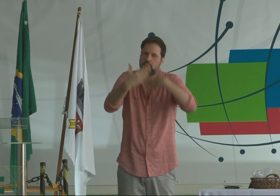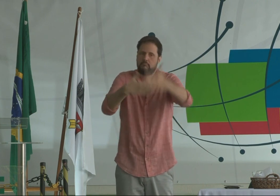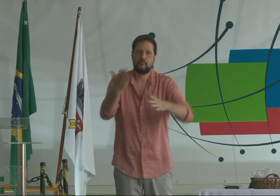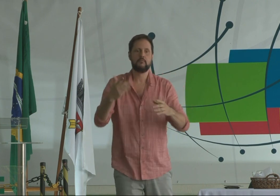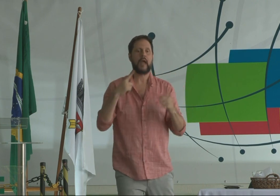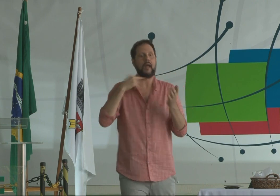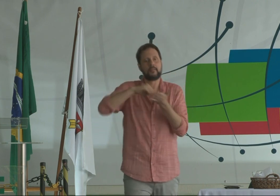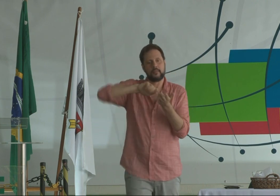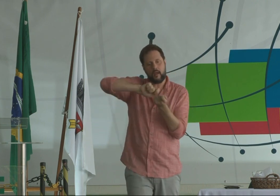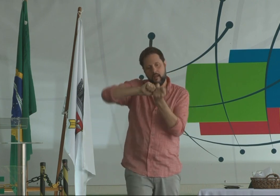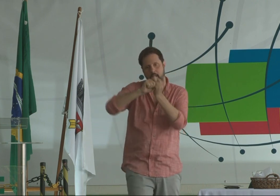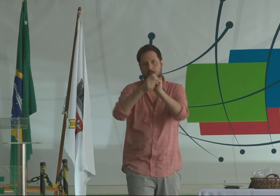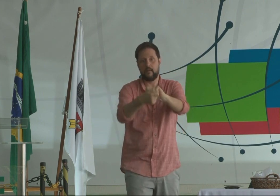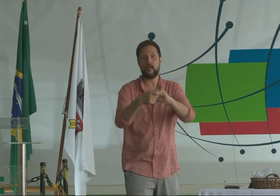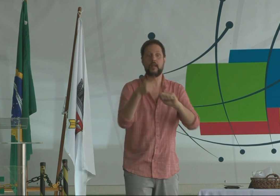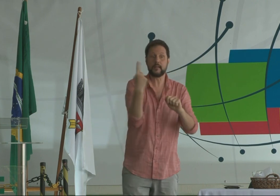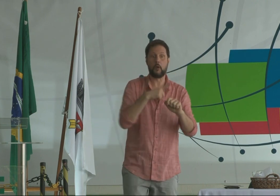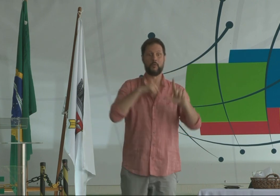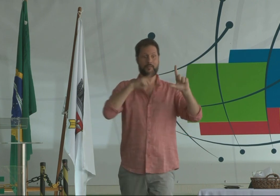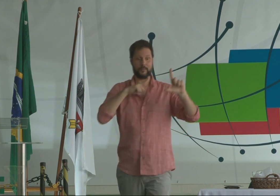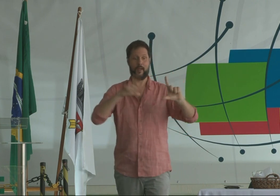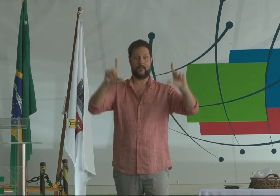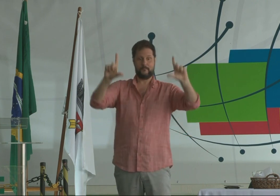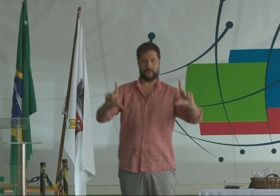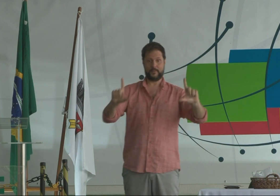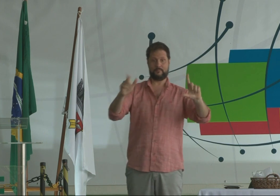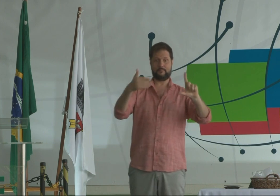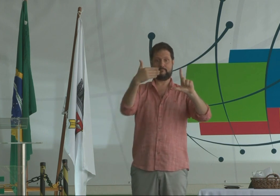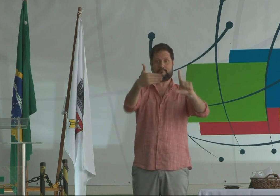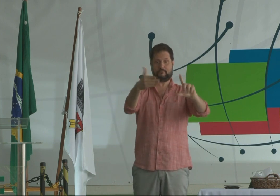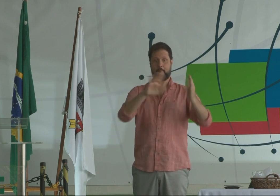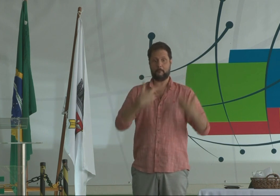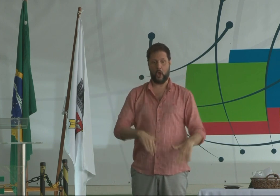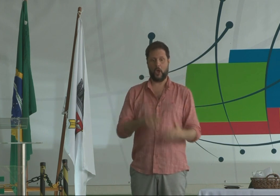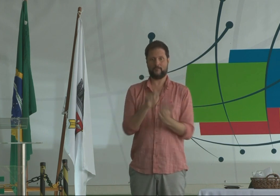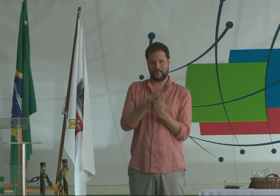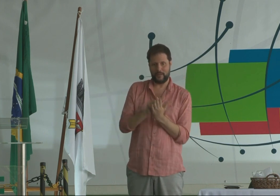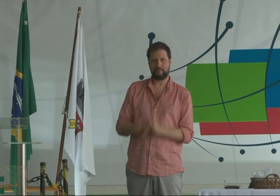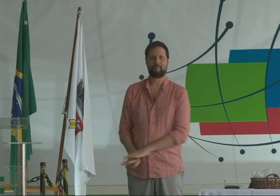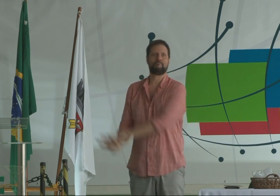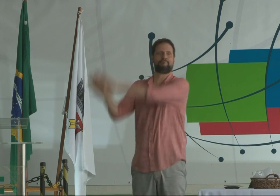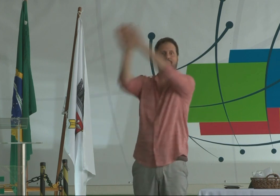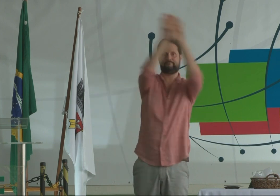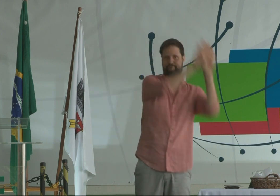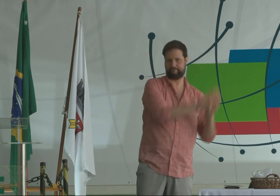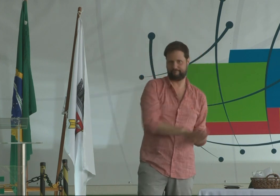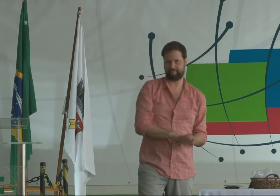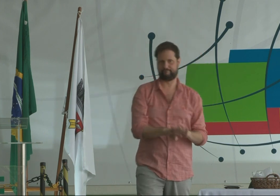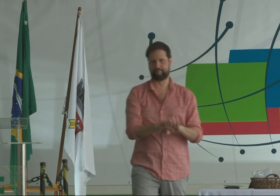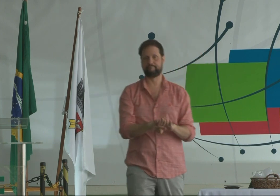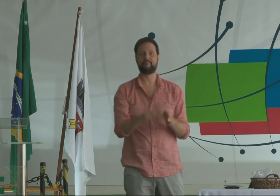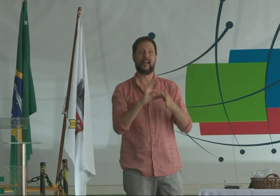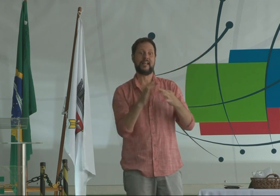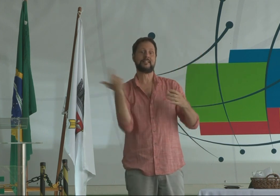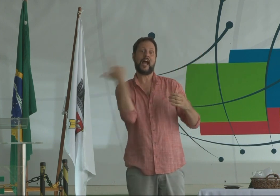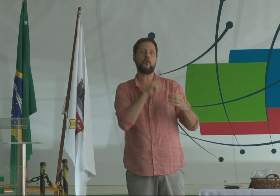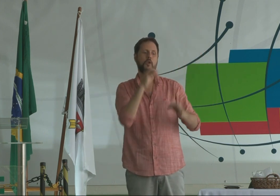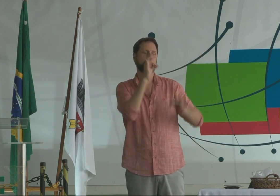desenvolvimento, requer tempo ainda, para ciência, constante discussão e adaptações nesse sentido. Mas quando a gente consegue colocar uma prova uniforme no